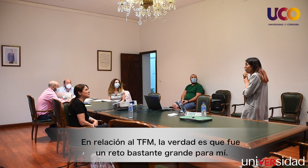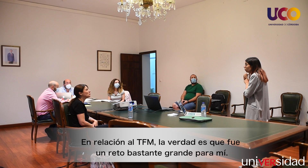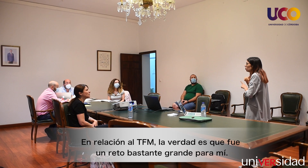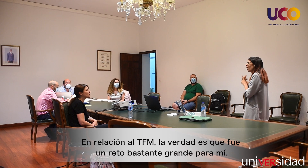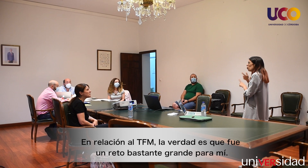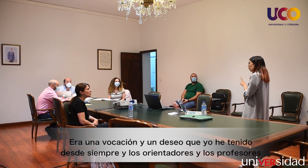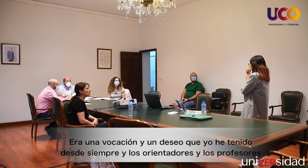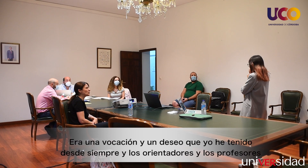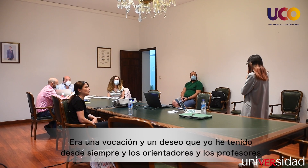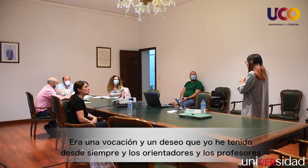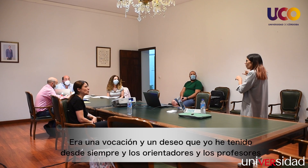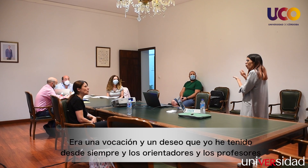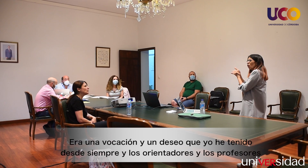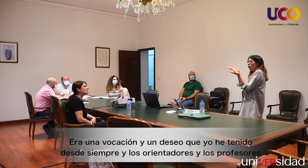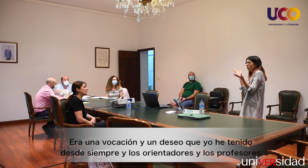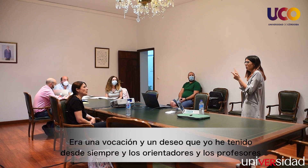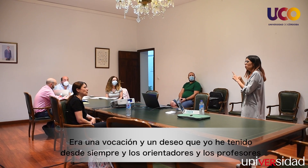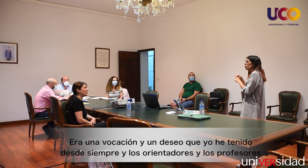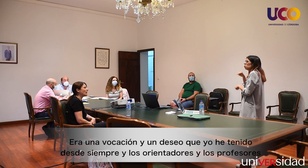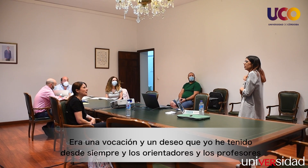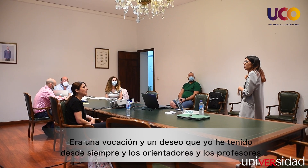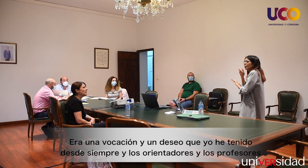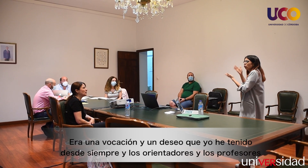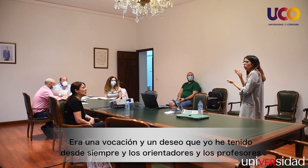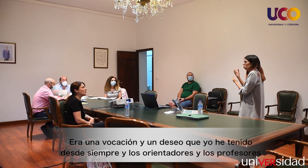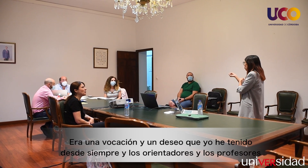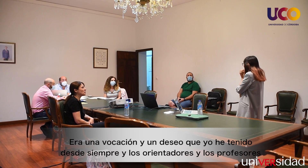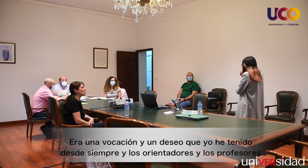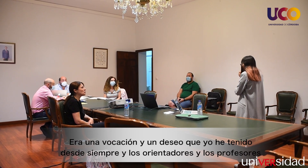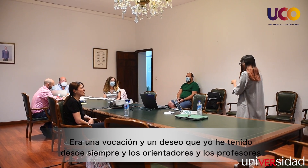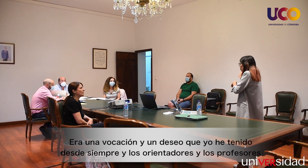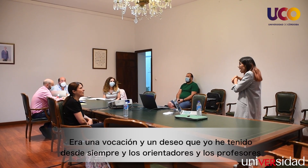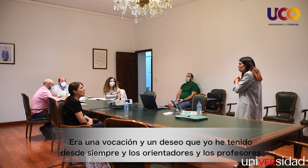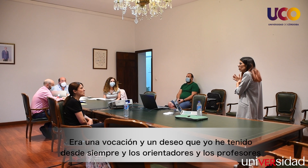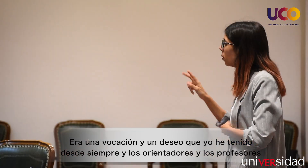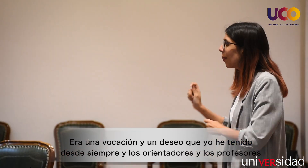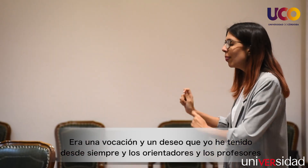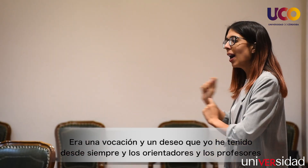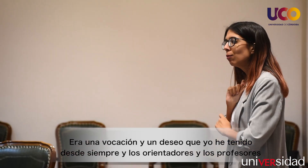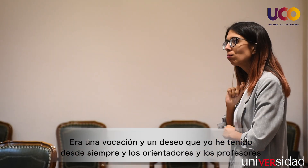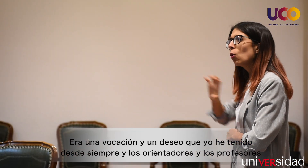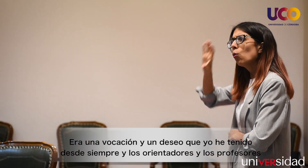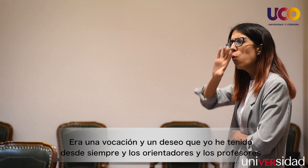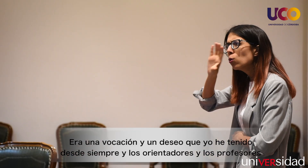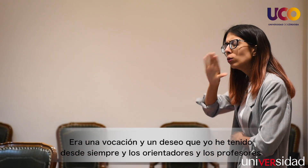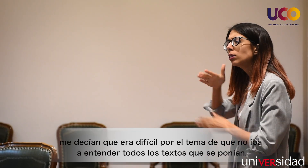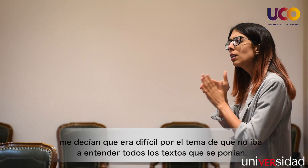grande para mí. Era una vocación que yo he tenido desde siempre y un deseo. Y los orientadores y tanto los profesores me decían